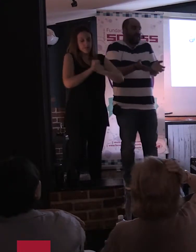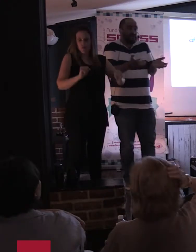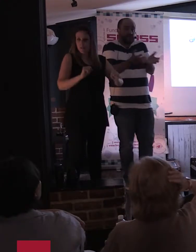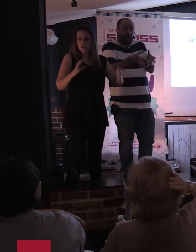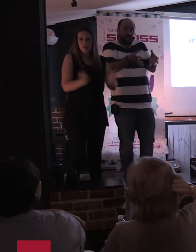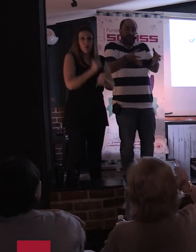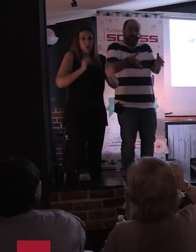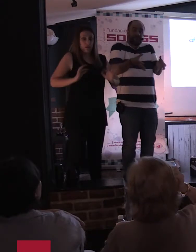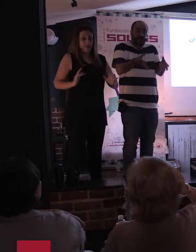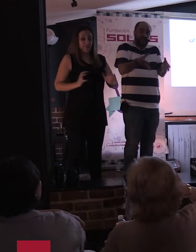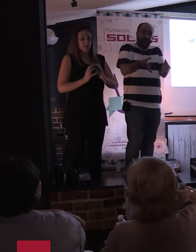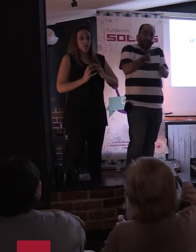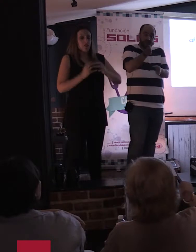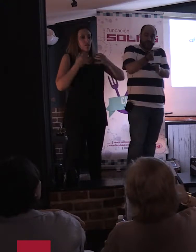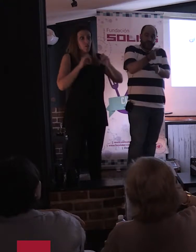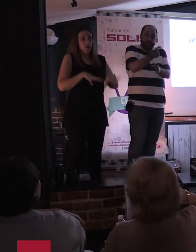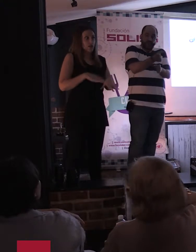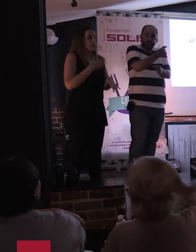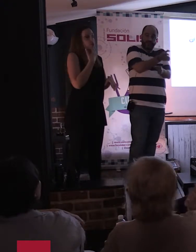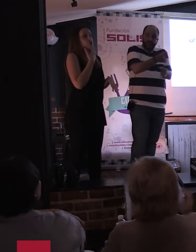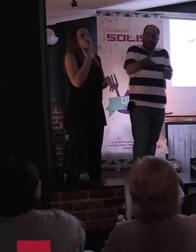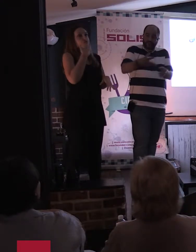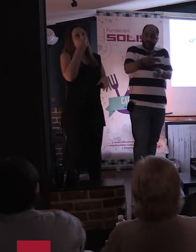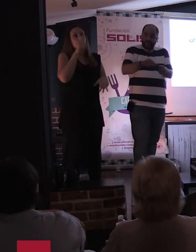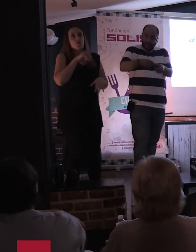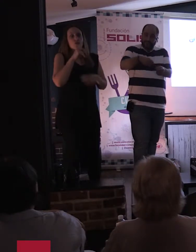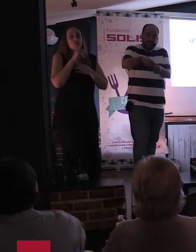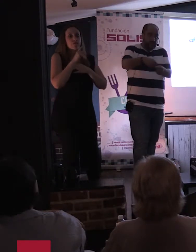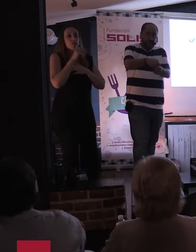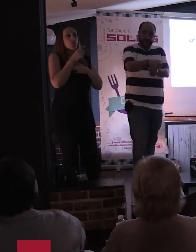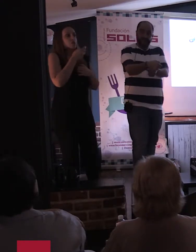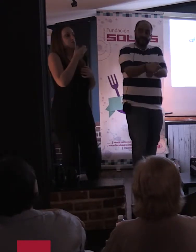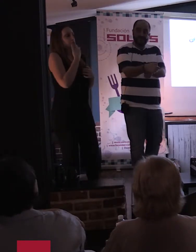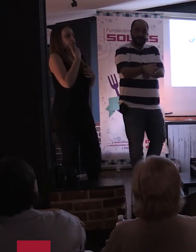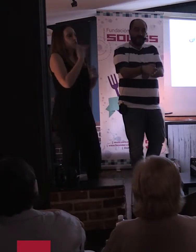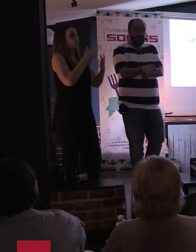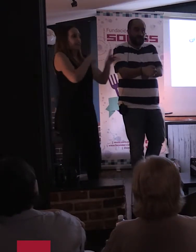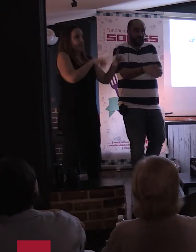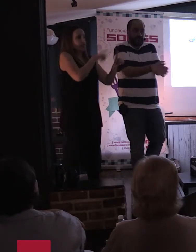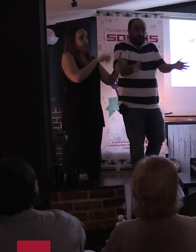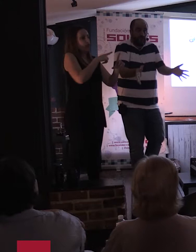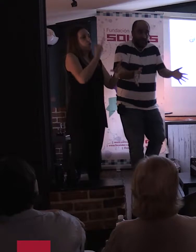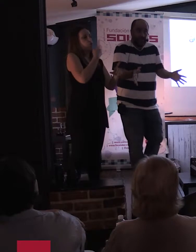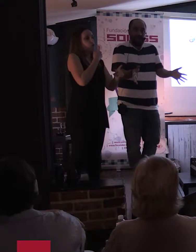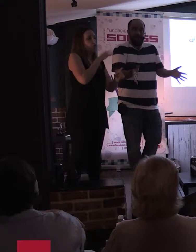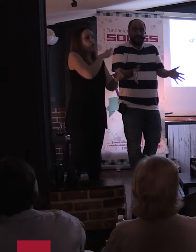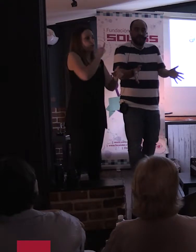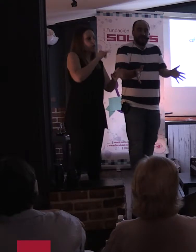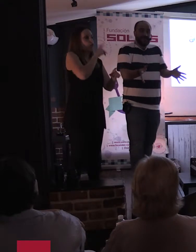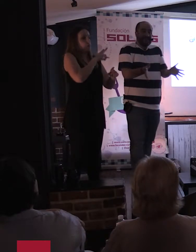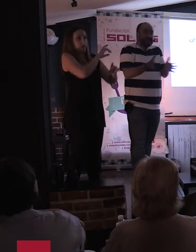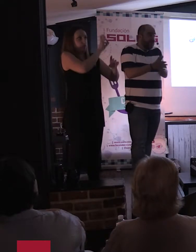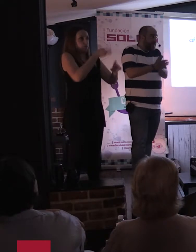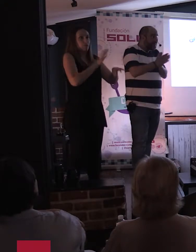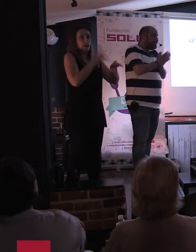son iguales, no es como los cables de la lavadora, que uno es rojo, otro azul, otro verde, y cuando se cortan puedes decidir cuál le reconectas. No, aquí todo es igual.